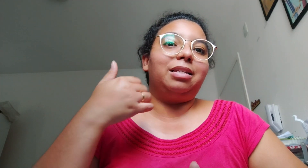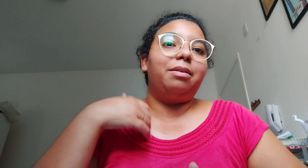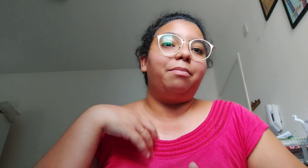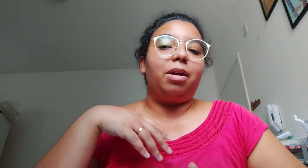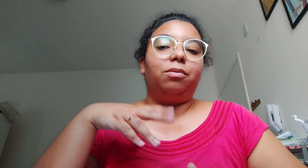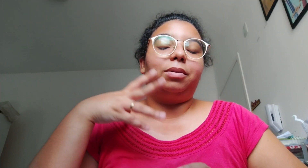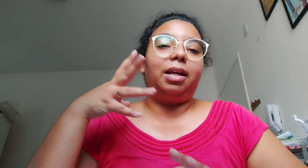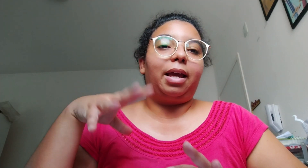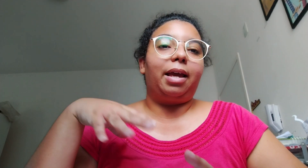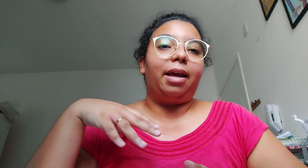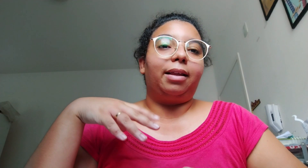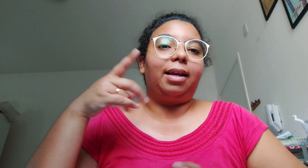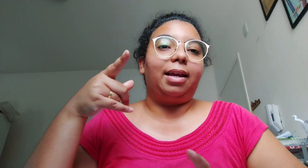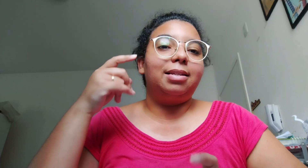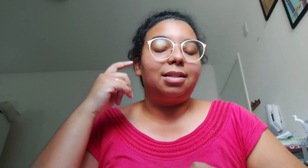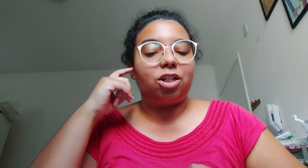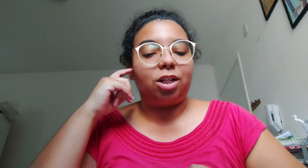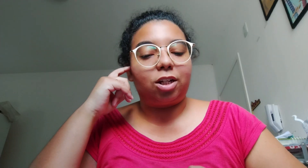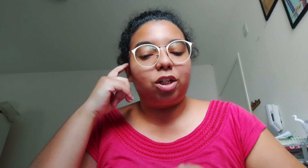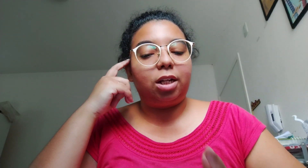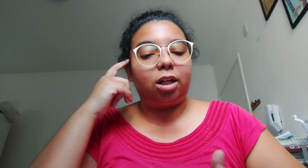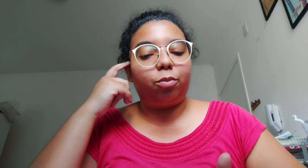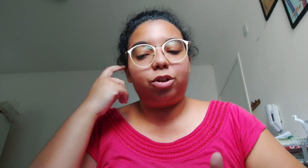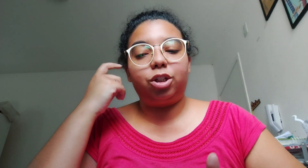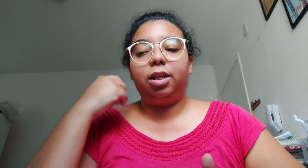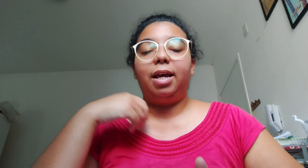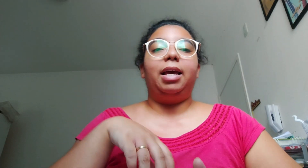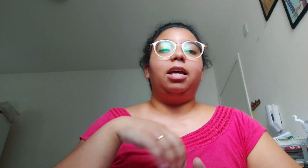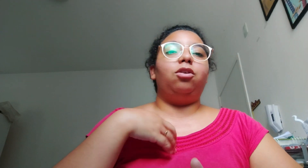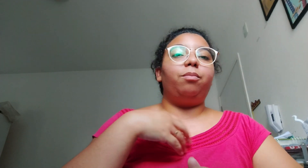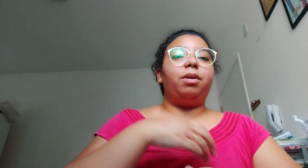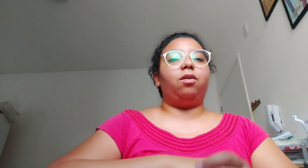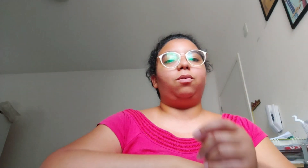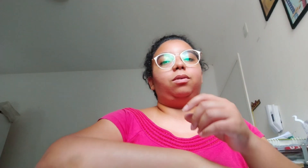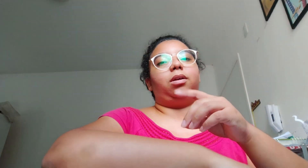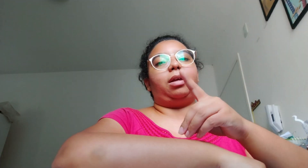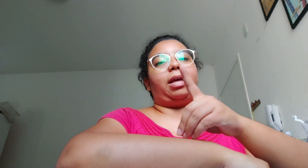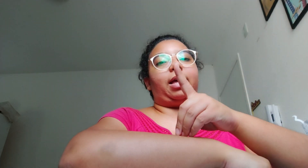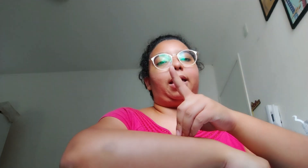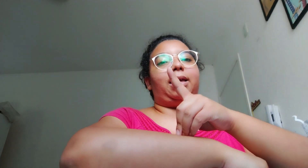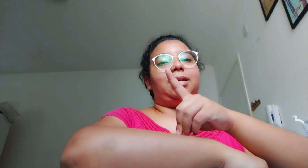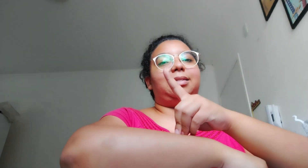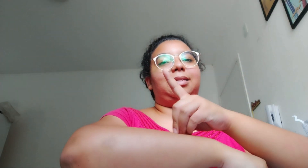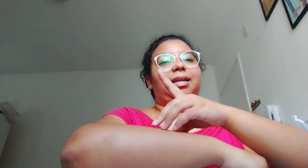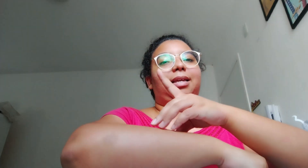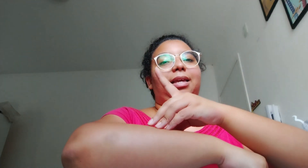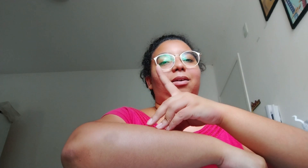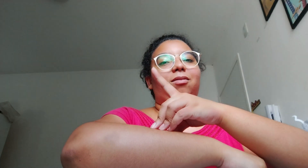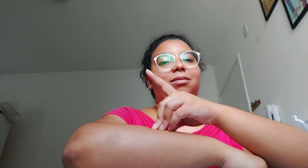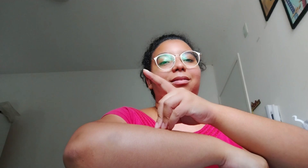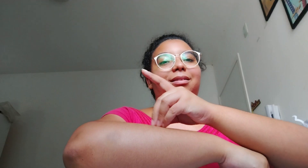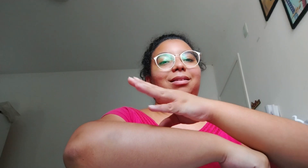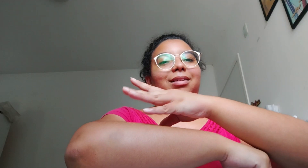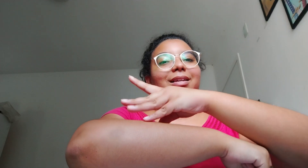meu, tem esse da gelatina, do pudim, e o meu é esse daqui, ó, que